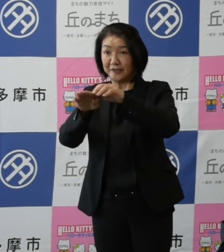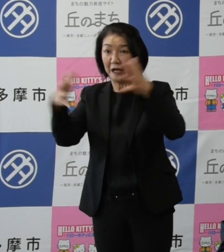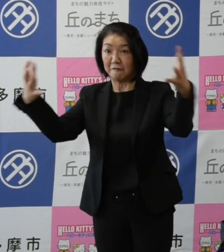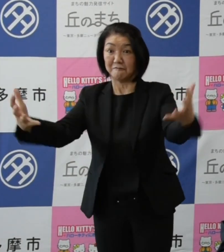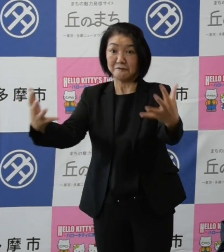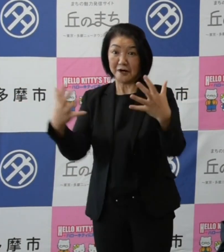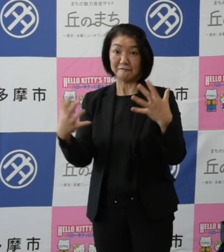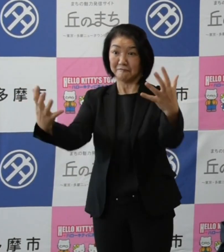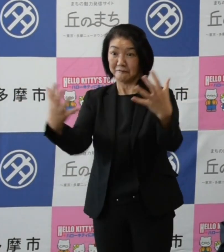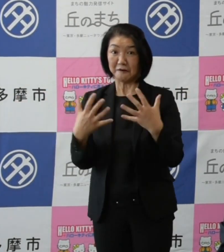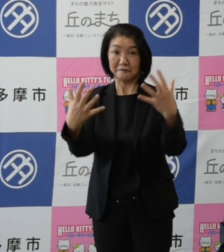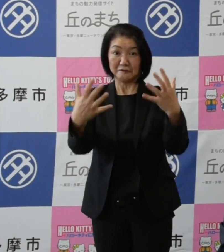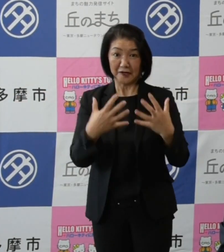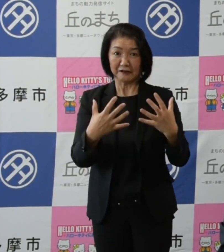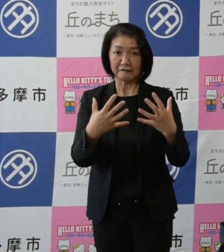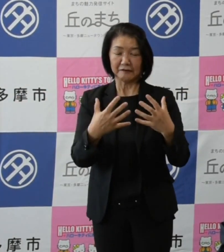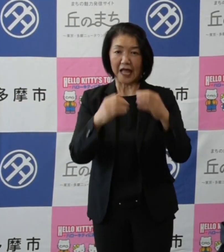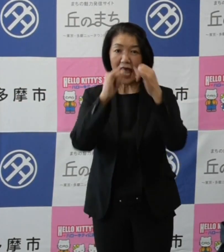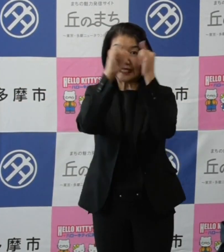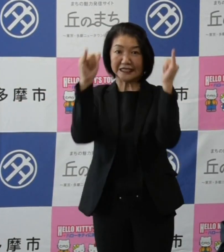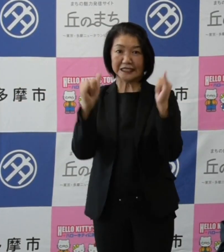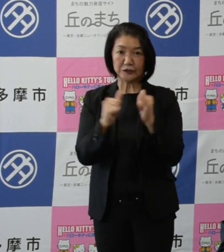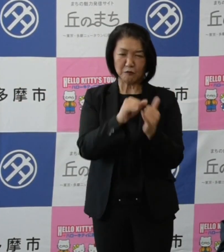人口も急増しました。